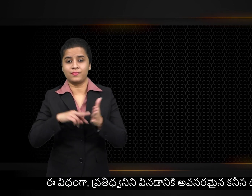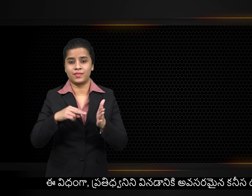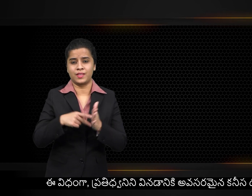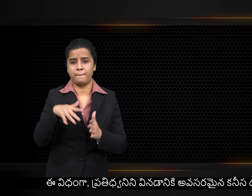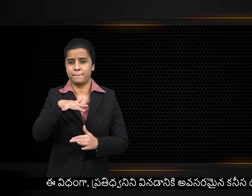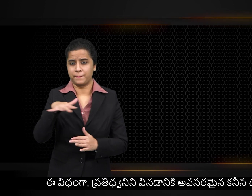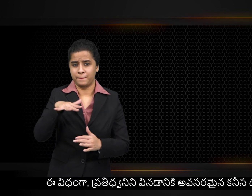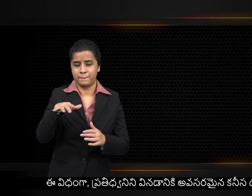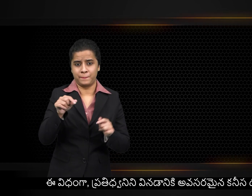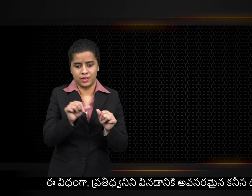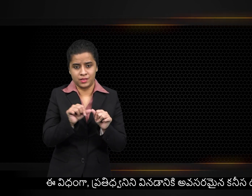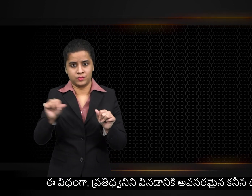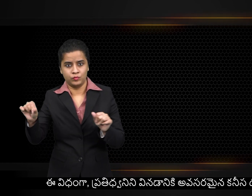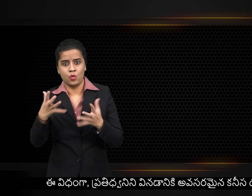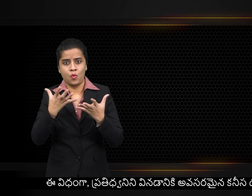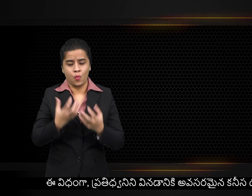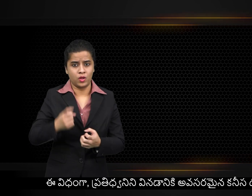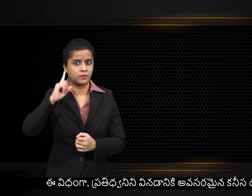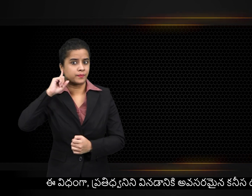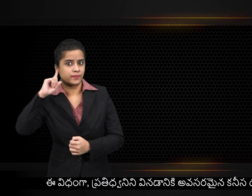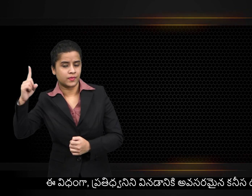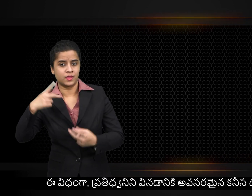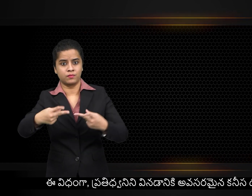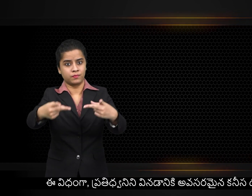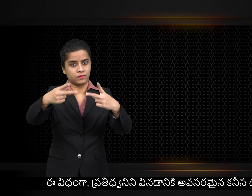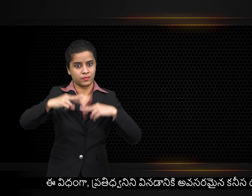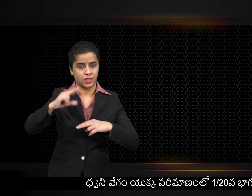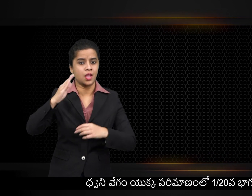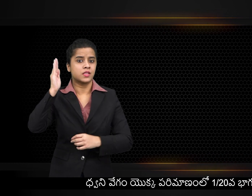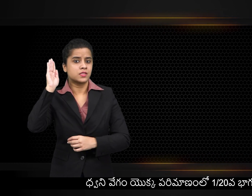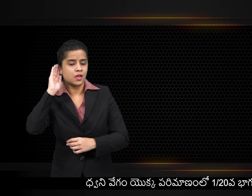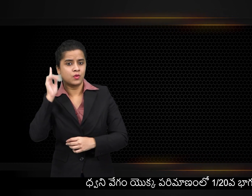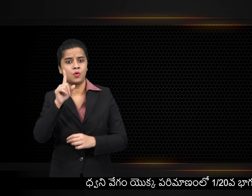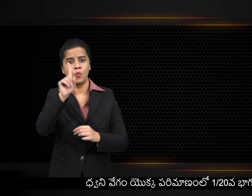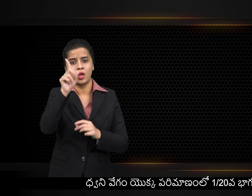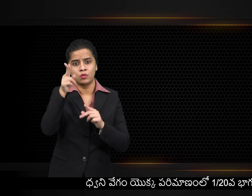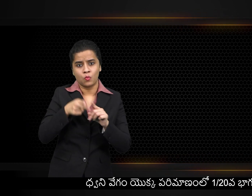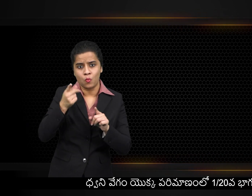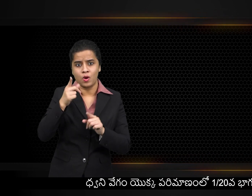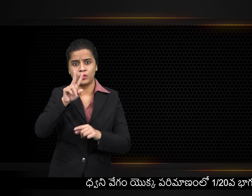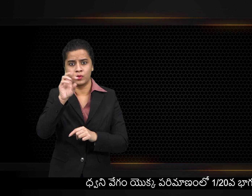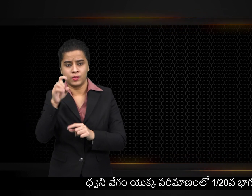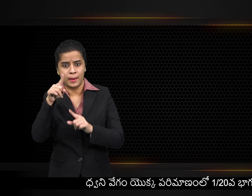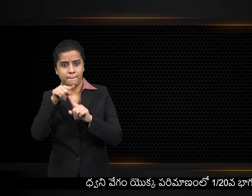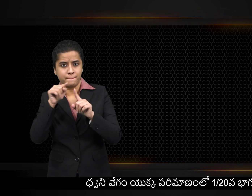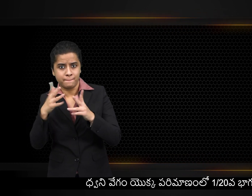విధంగా ప్రతిధ్వనిని వినడానికి అవసరమైన కనీస దూరం గాలిలో ధ్వని వేగం యొక్క